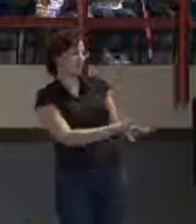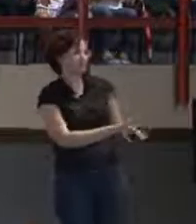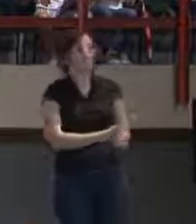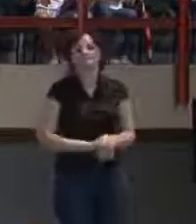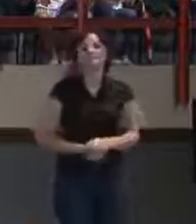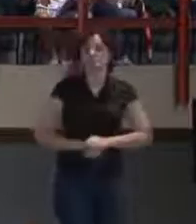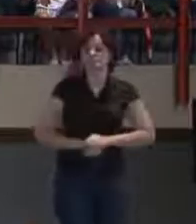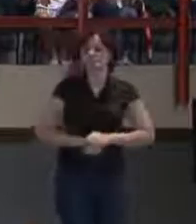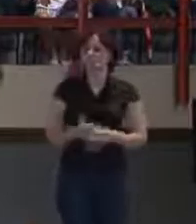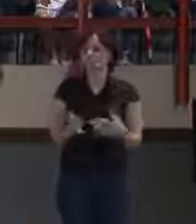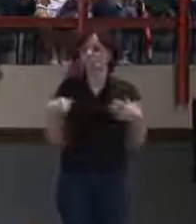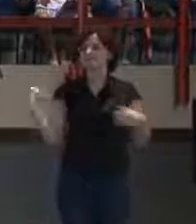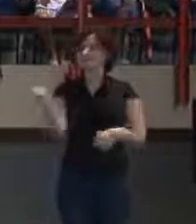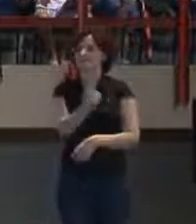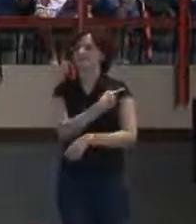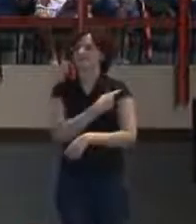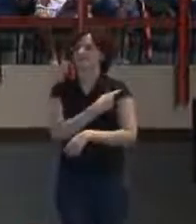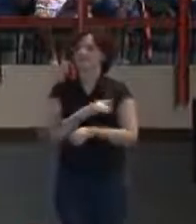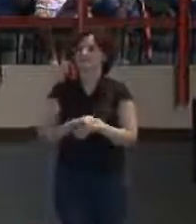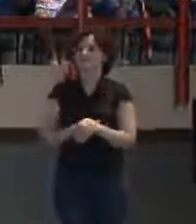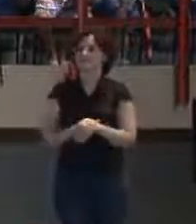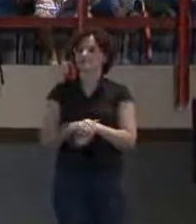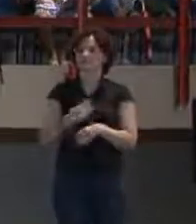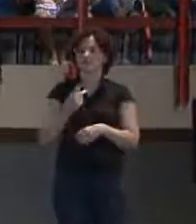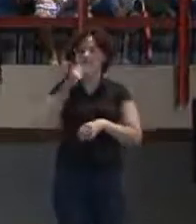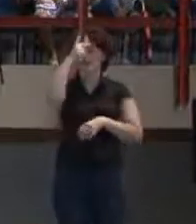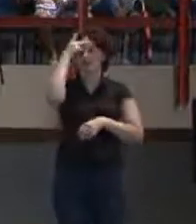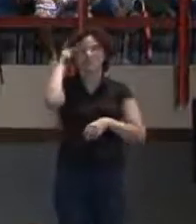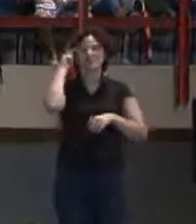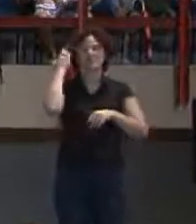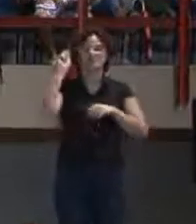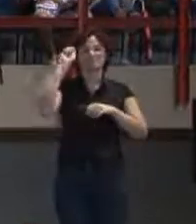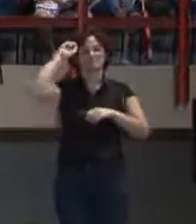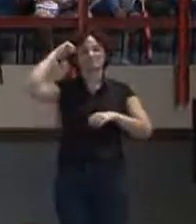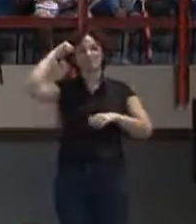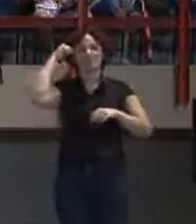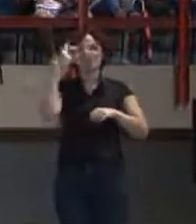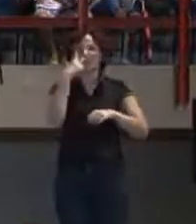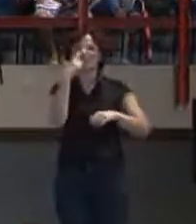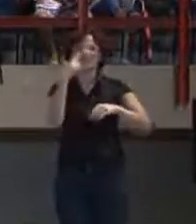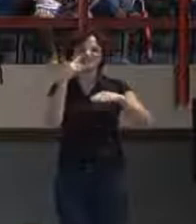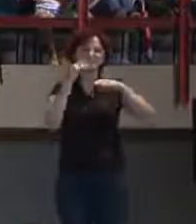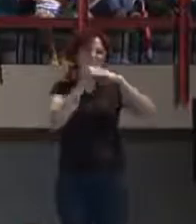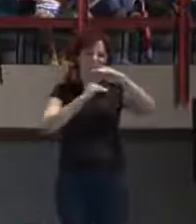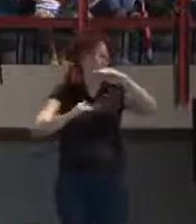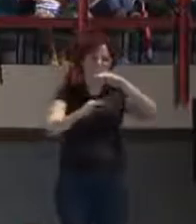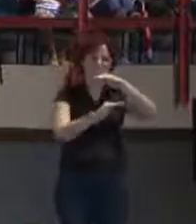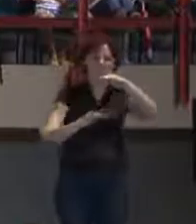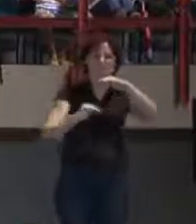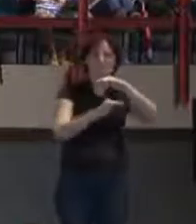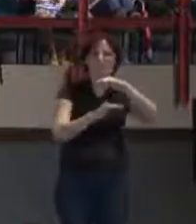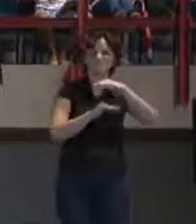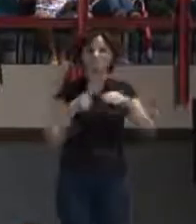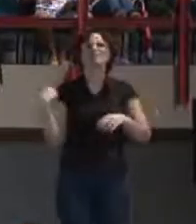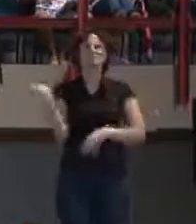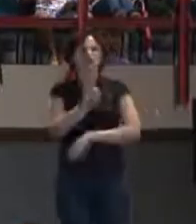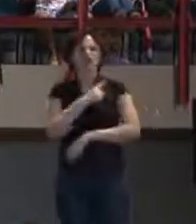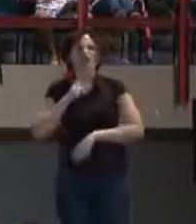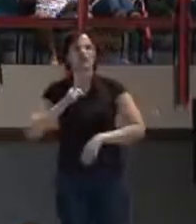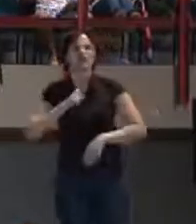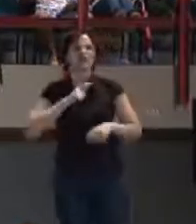sociedade que tem esse racismo podre nas suas entranhas. Não é à toa que em algumas áreas nós temos a